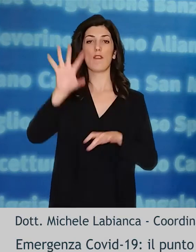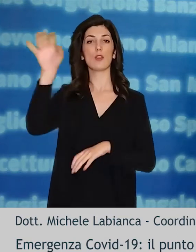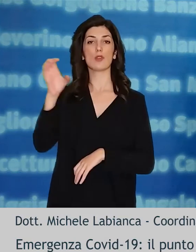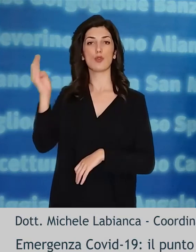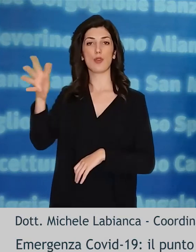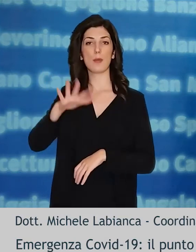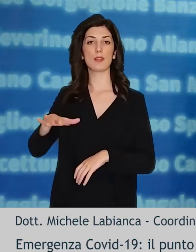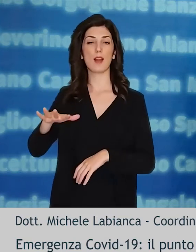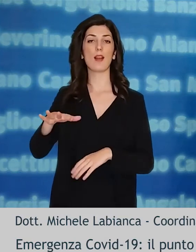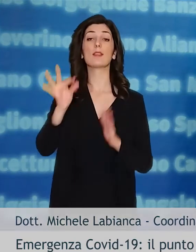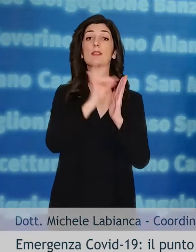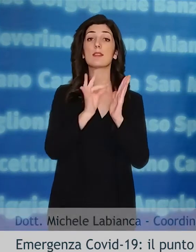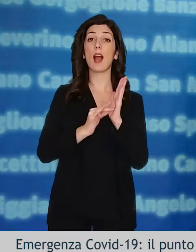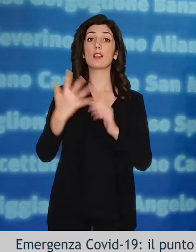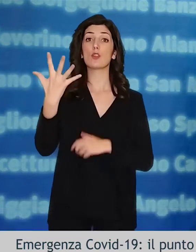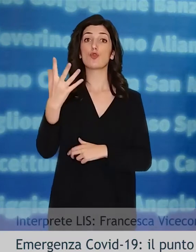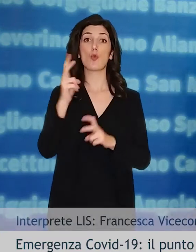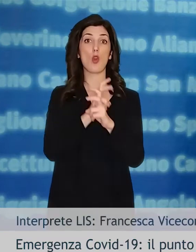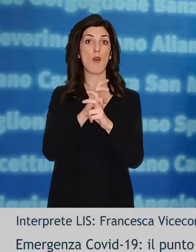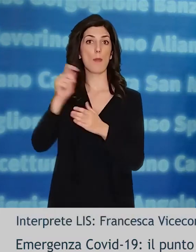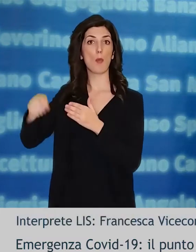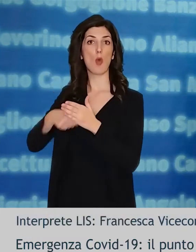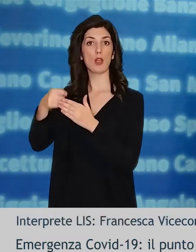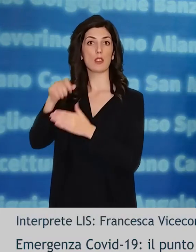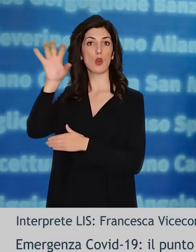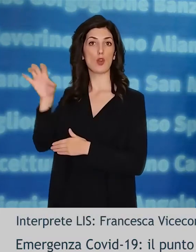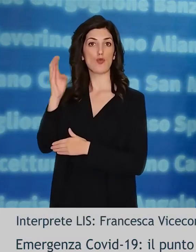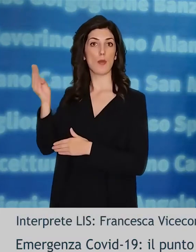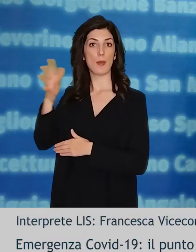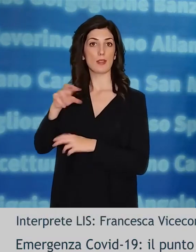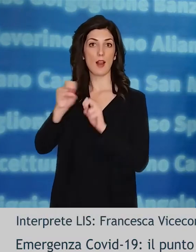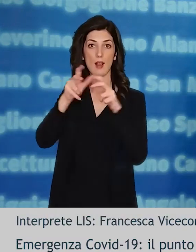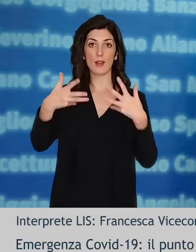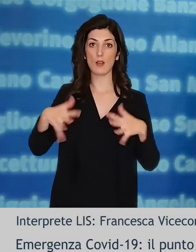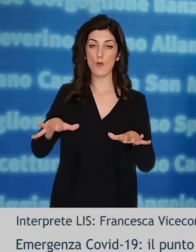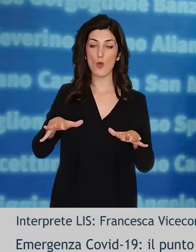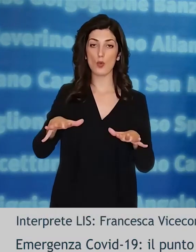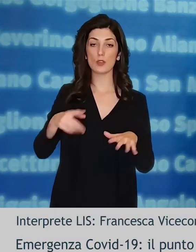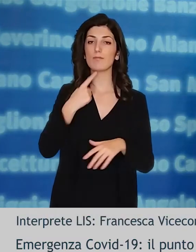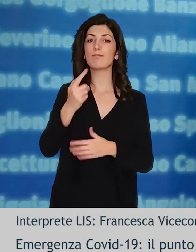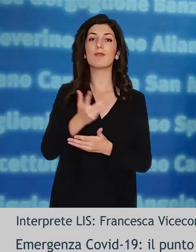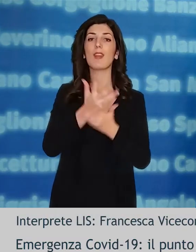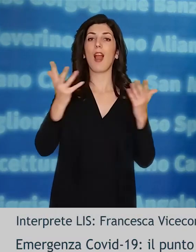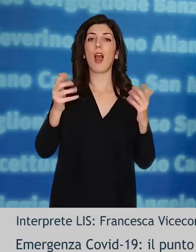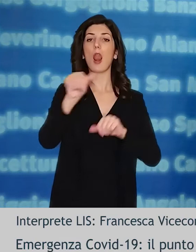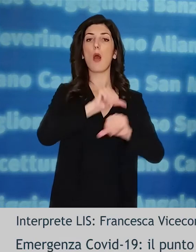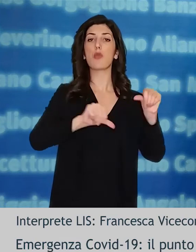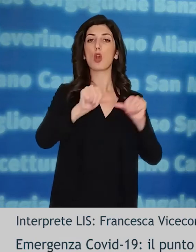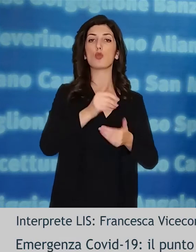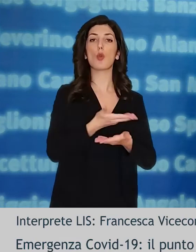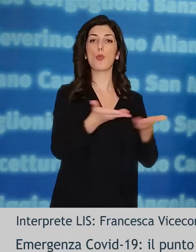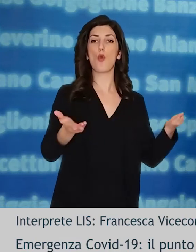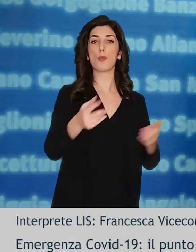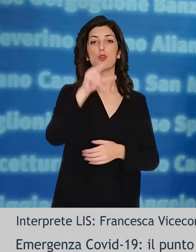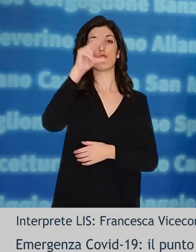dati riferiti al 5 novembre, già diffusi dal bollettino della Regione Basilicata, indicano che dai laboratori